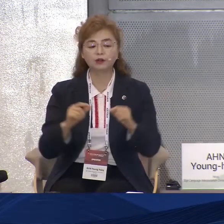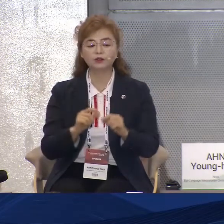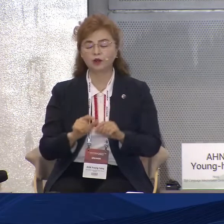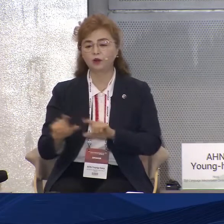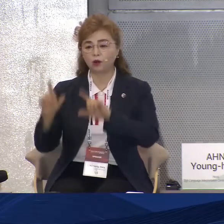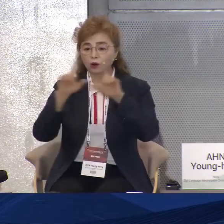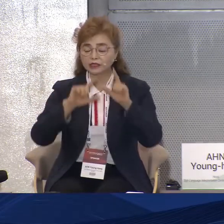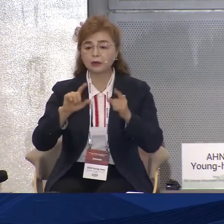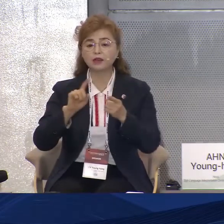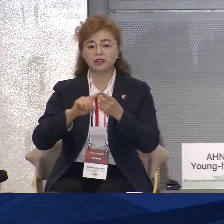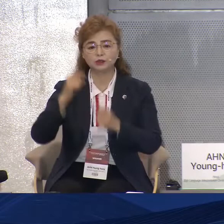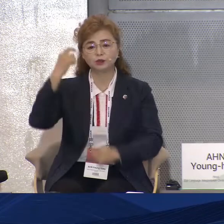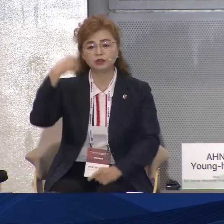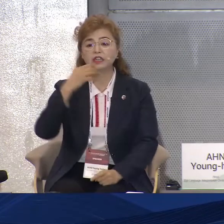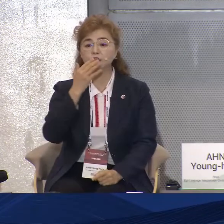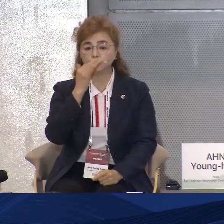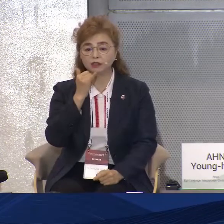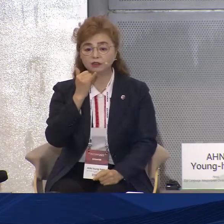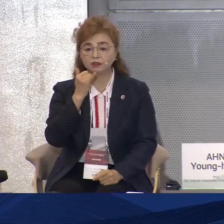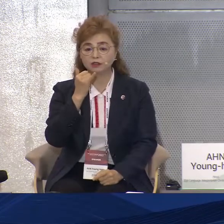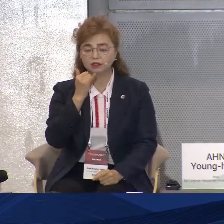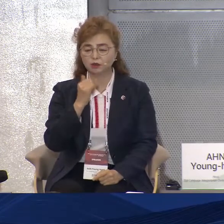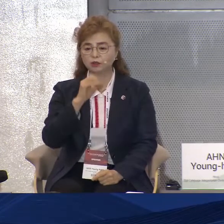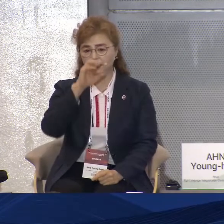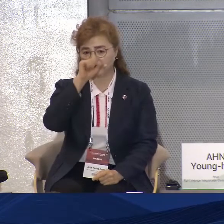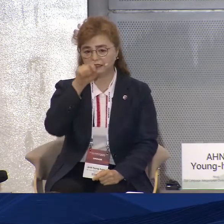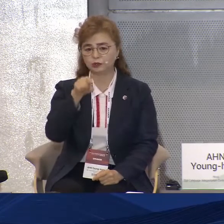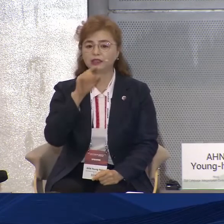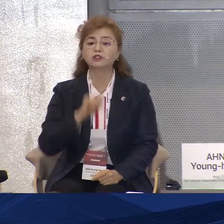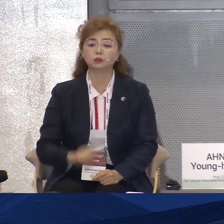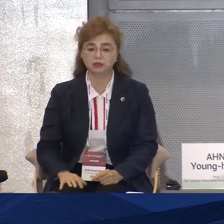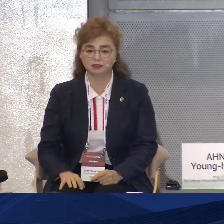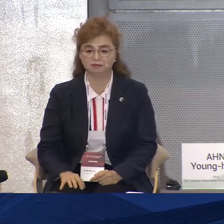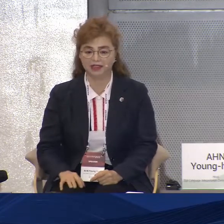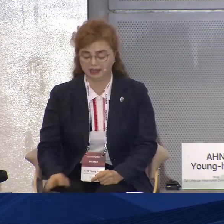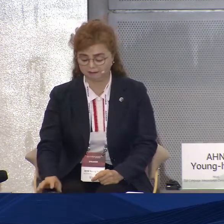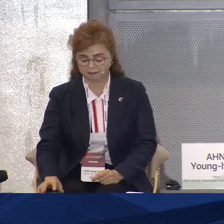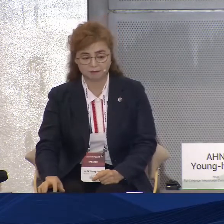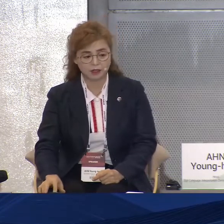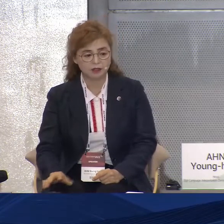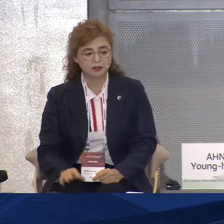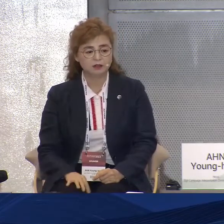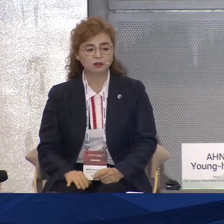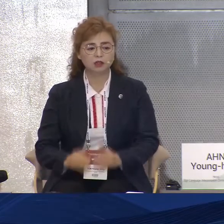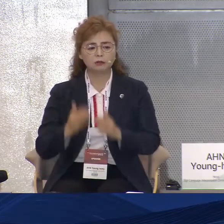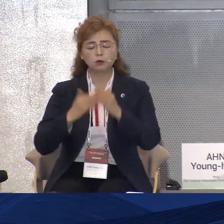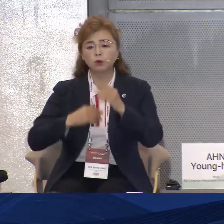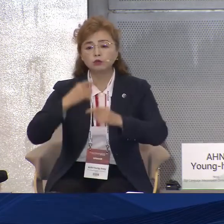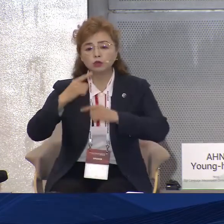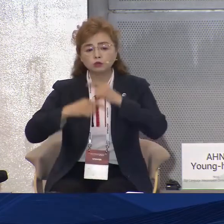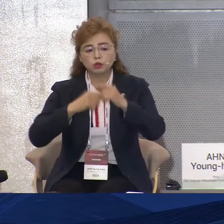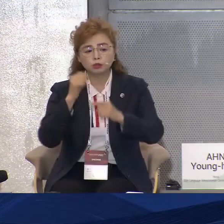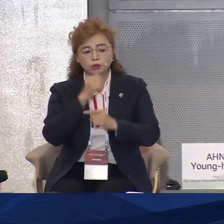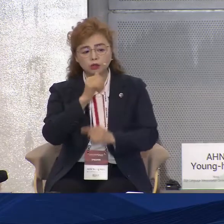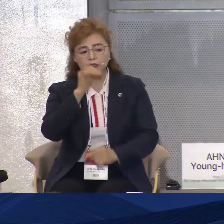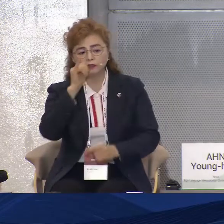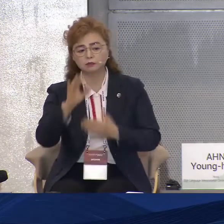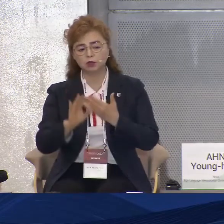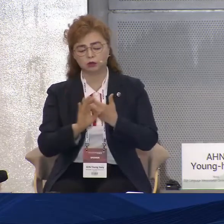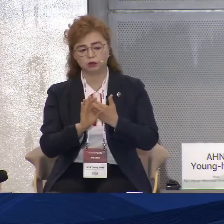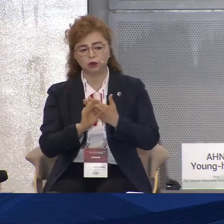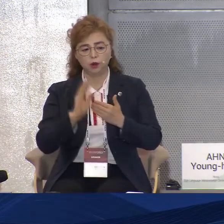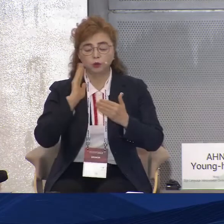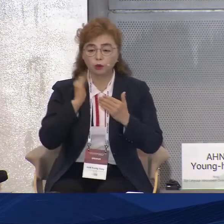평범하고 그런 그 삶에 대해서도 느낄 수 있는 그런 게 장점이 있습니다. 그렇다면 공적 수어